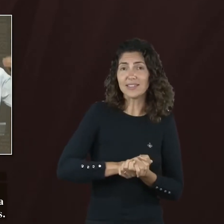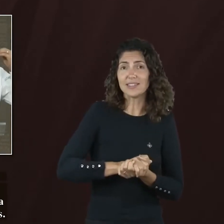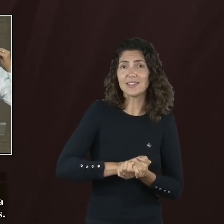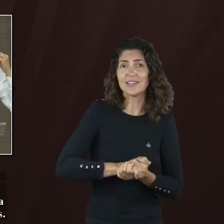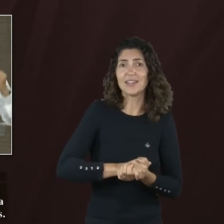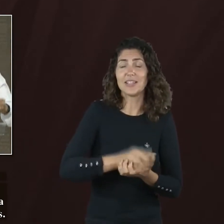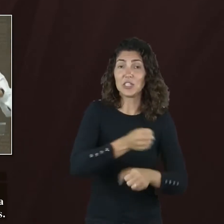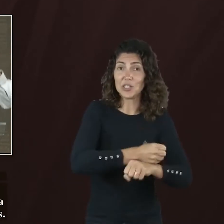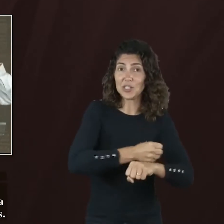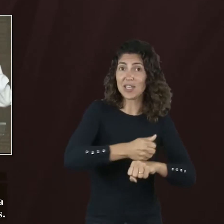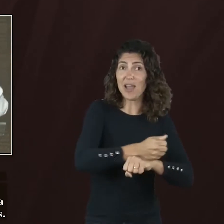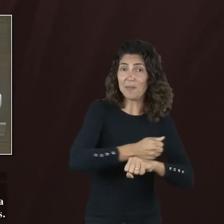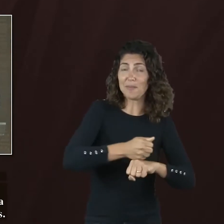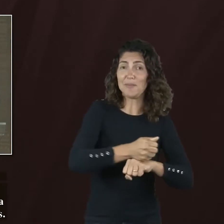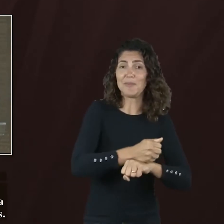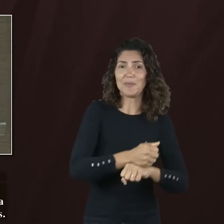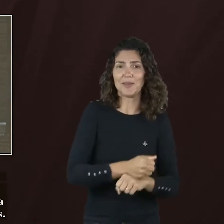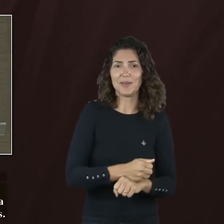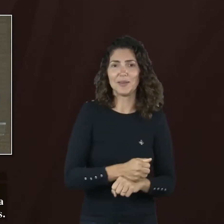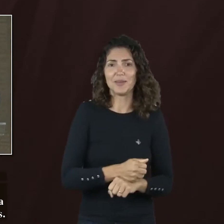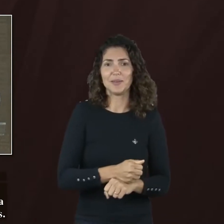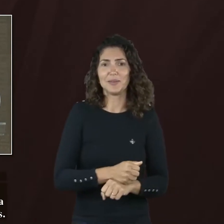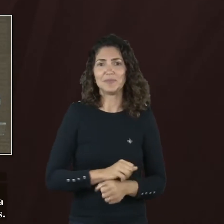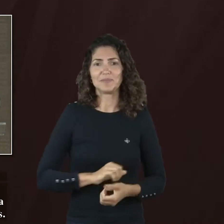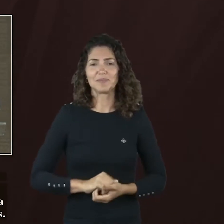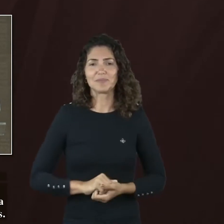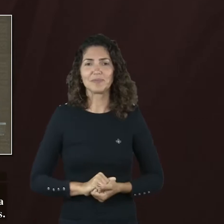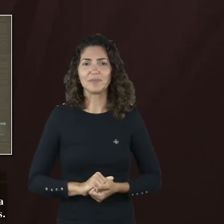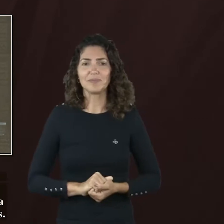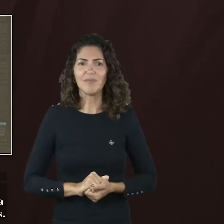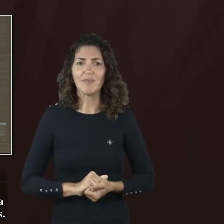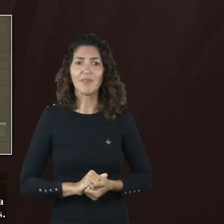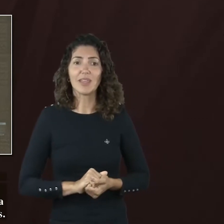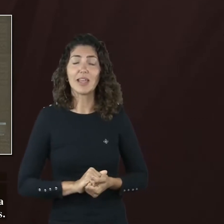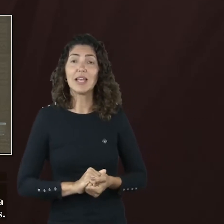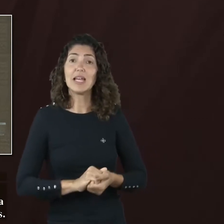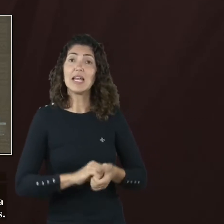mãe de milhares e milhares.